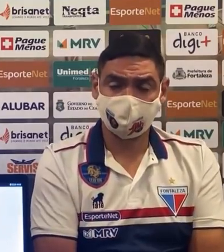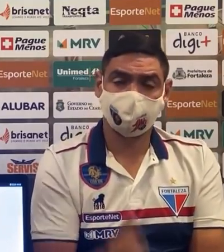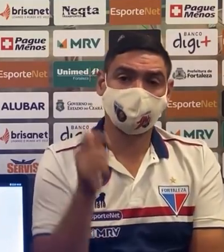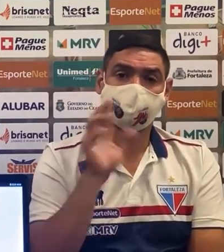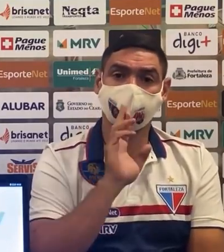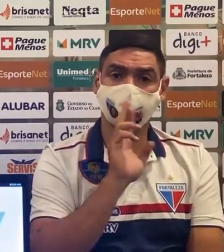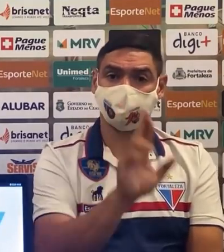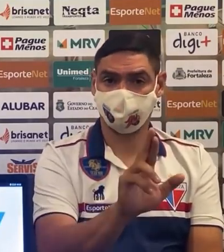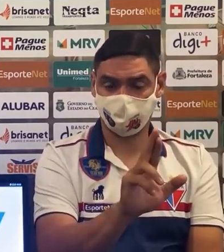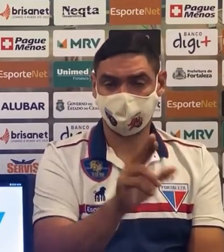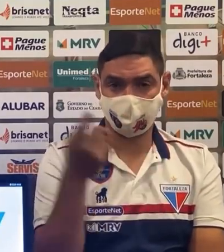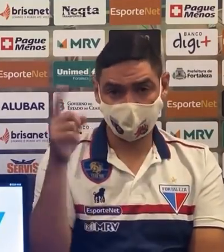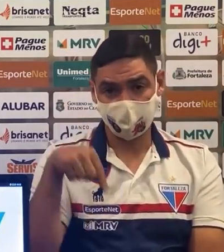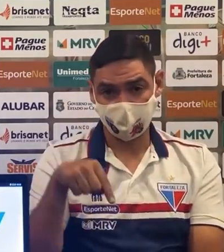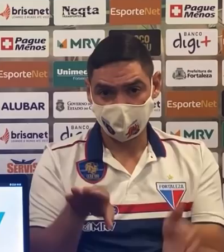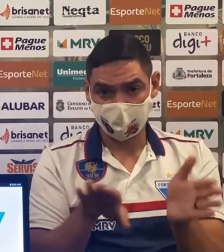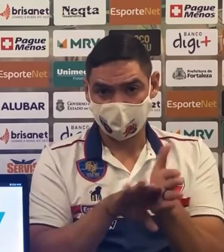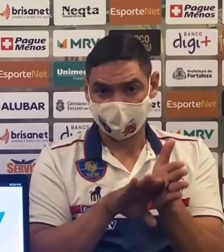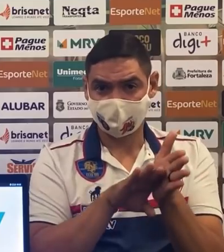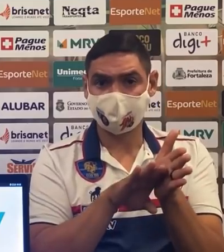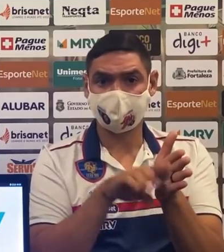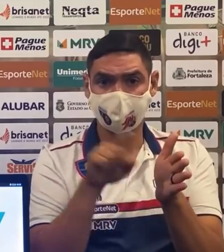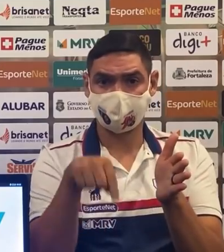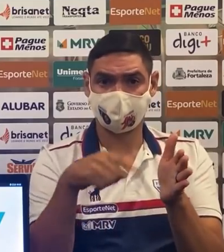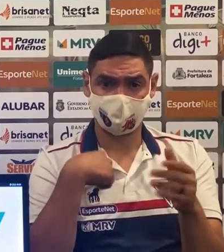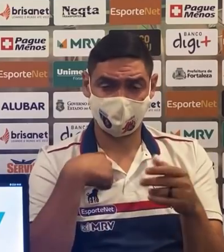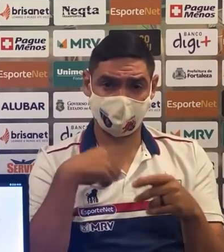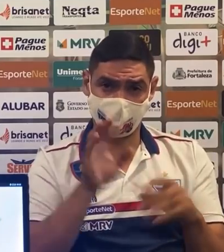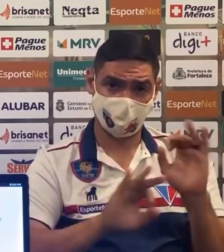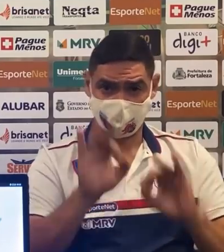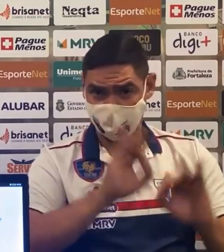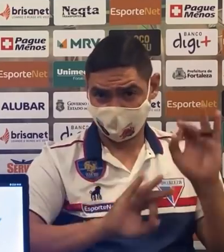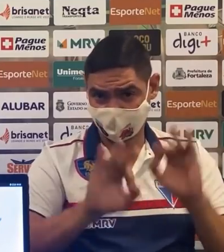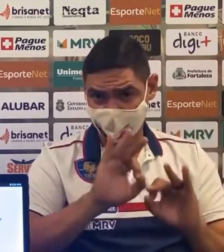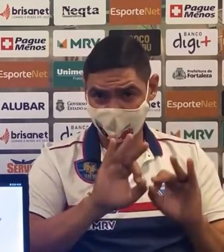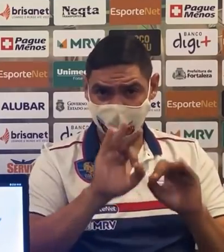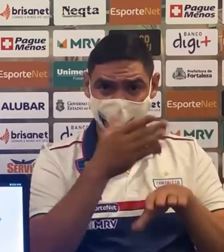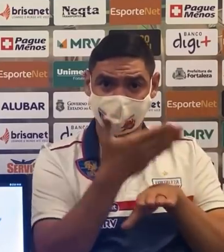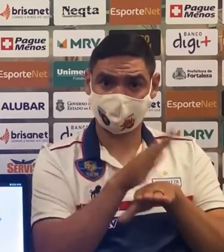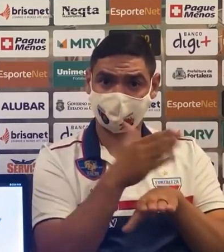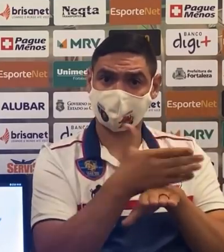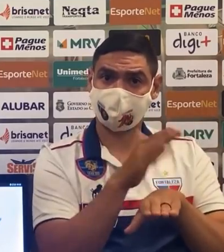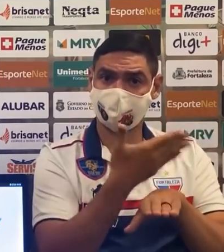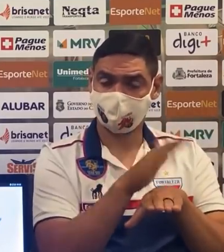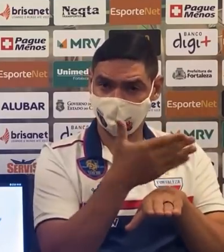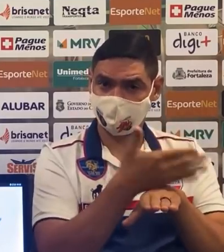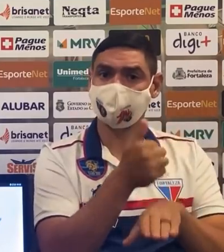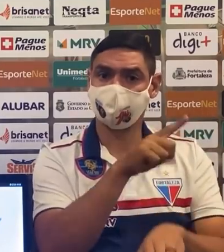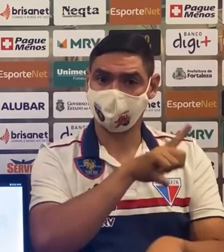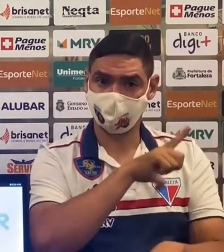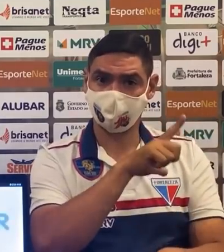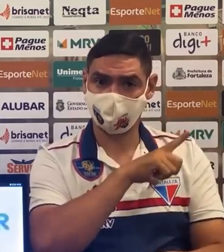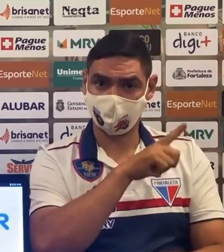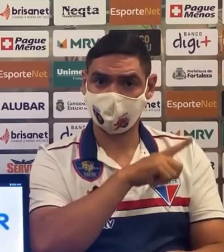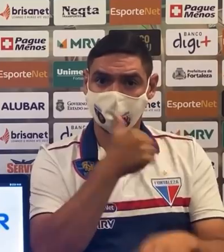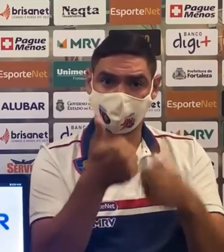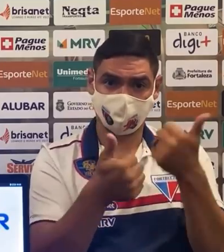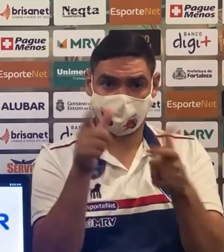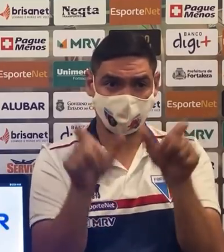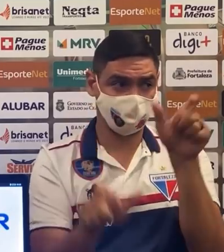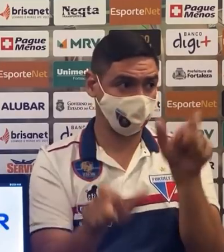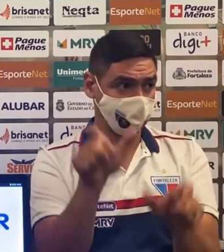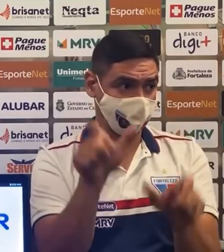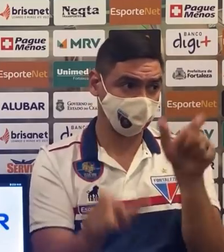gente vem trabalhando uma situação alternativa, vem treinando. A gente tem jogadores que